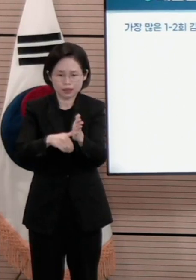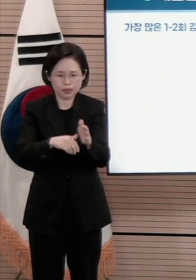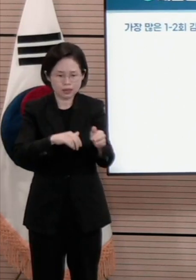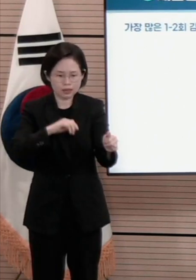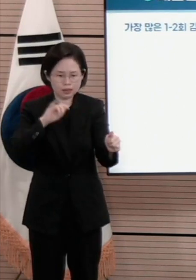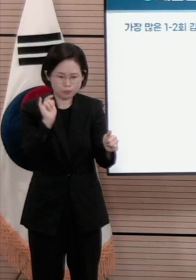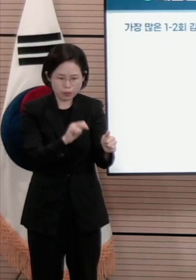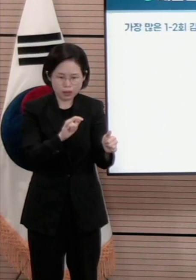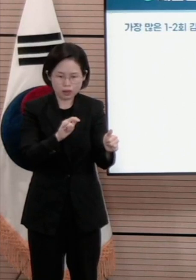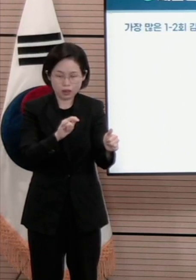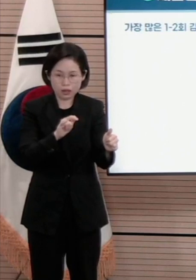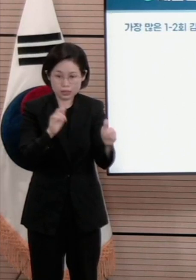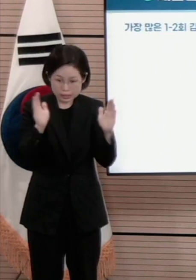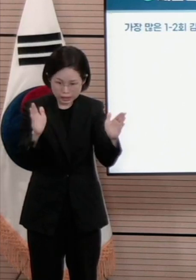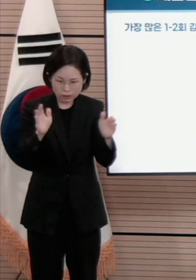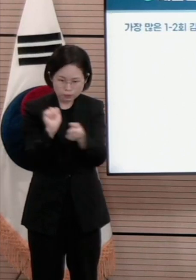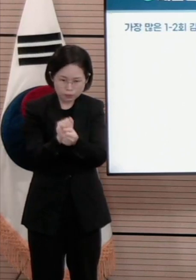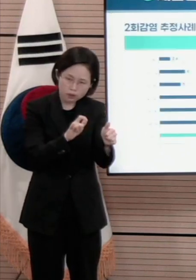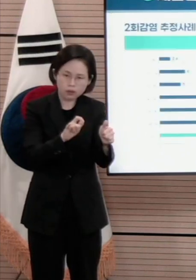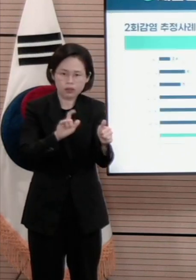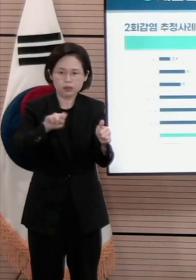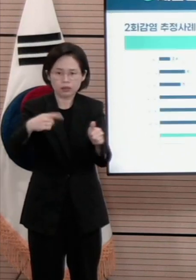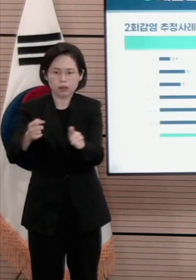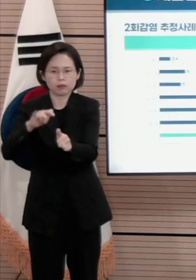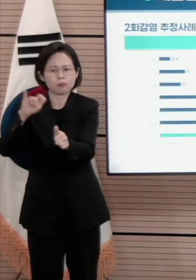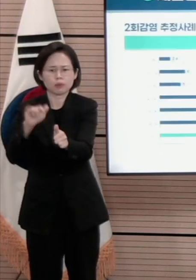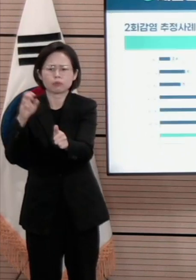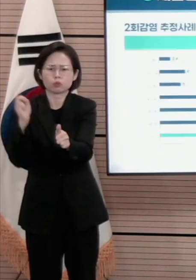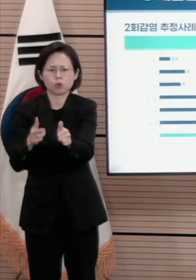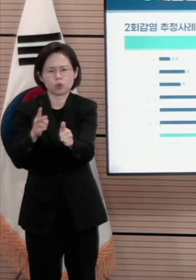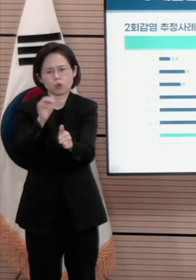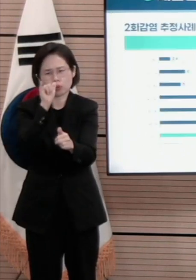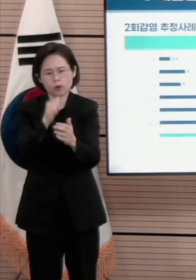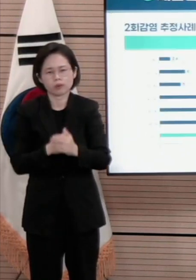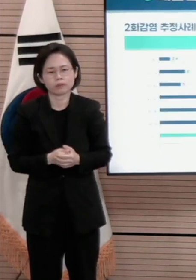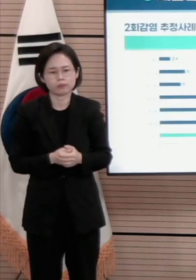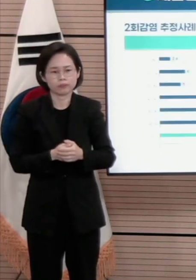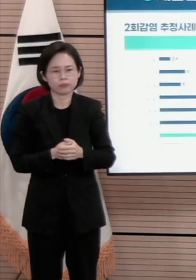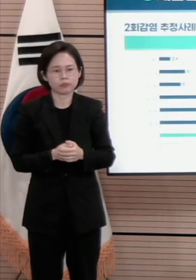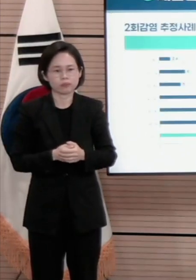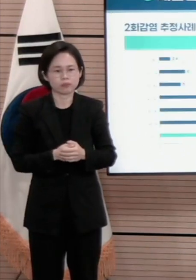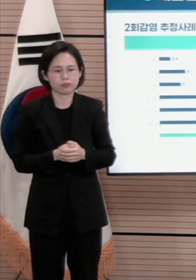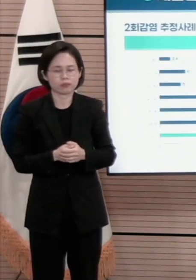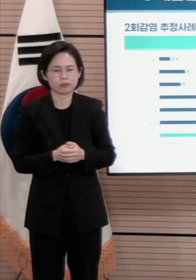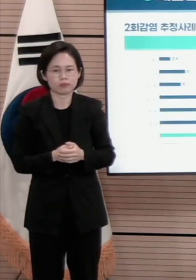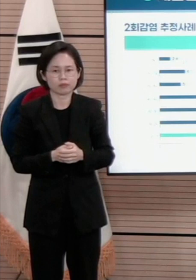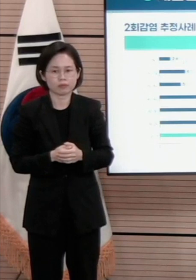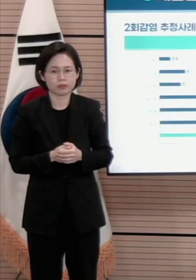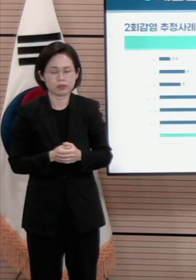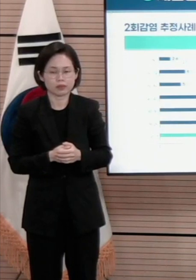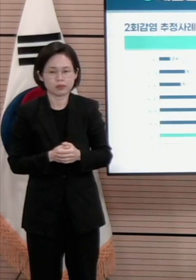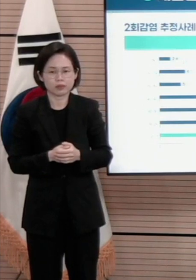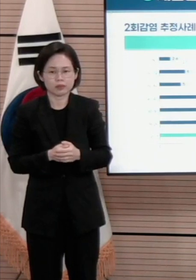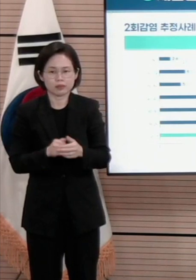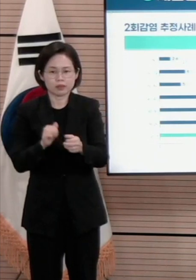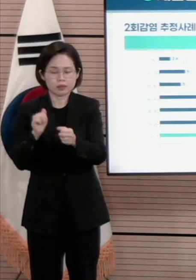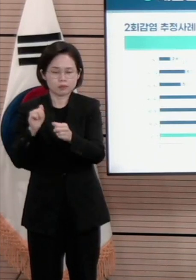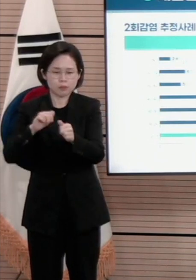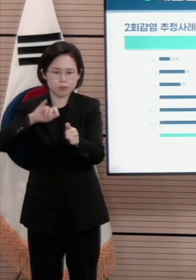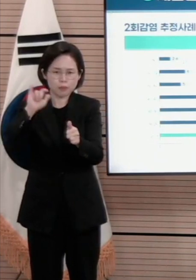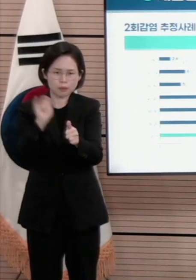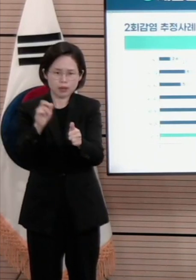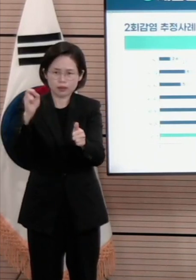재감염을 다 앓으셨던 분도 있습니다. 추정 사례 중 재감염자의 연령대별 구성비가